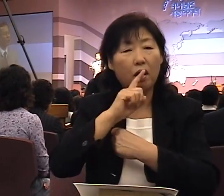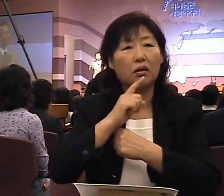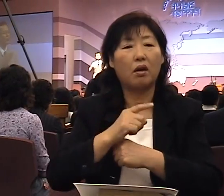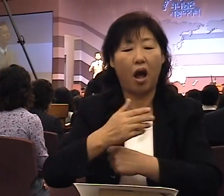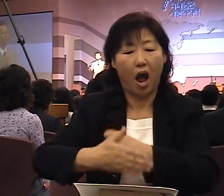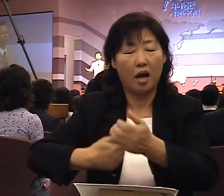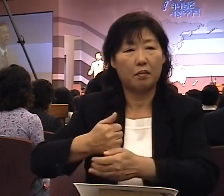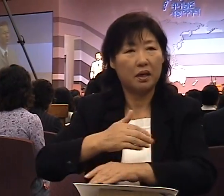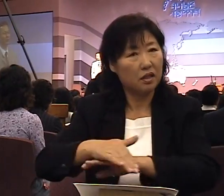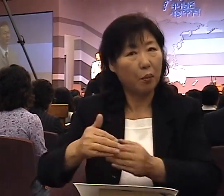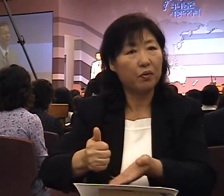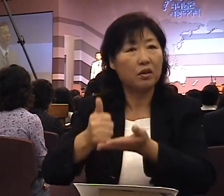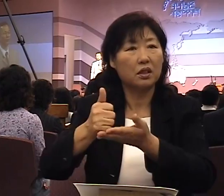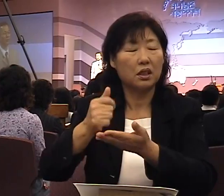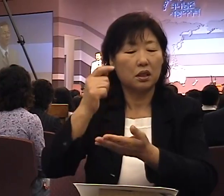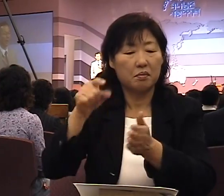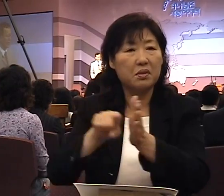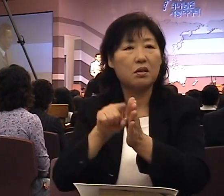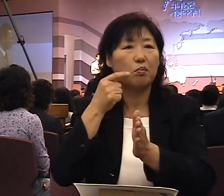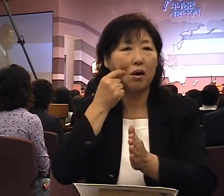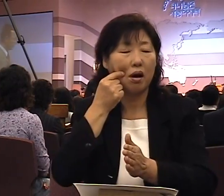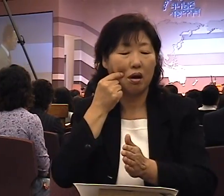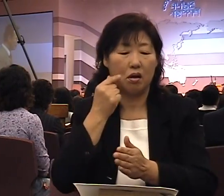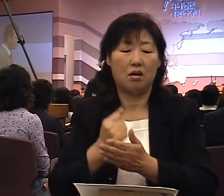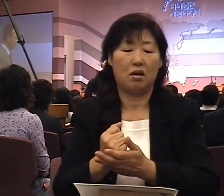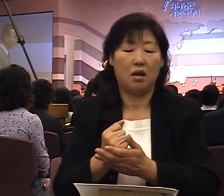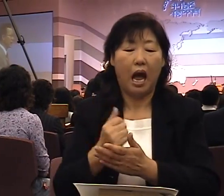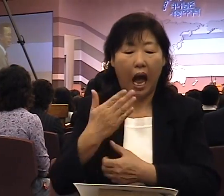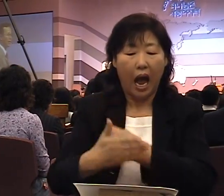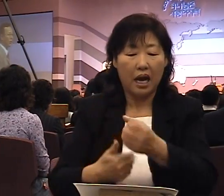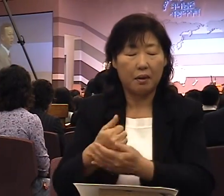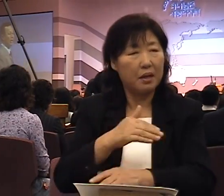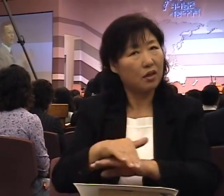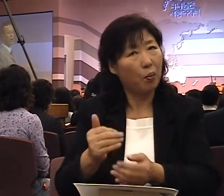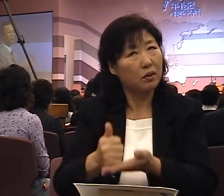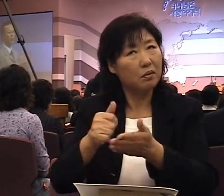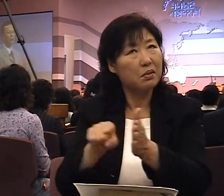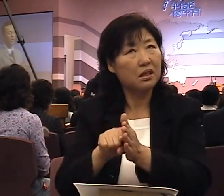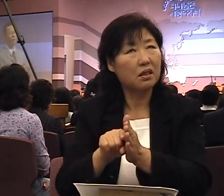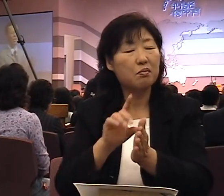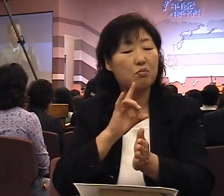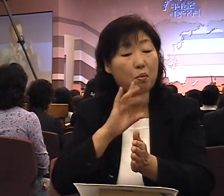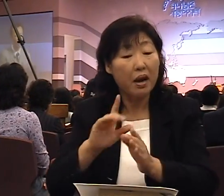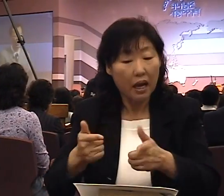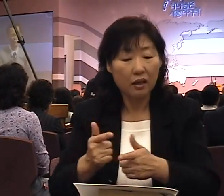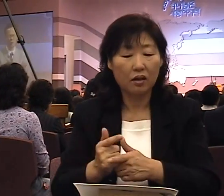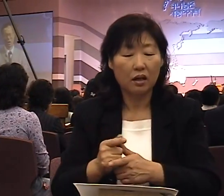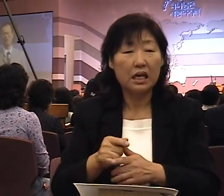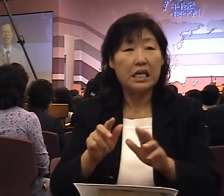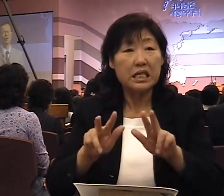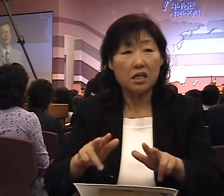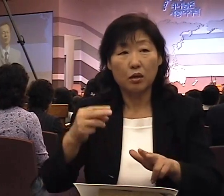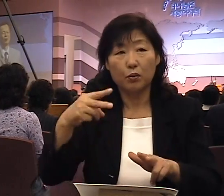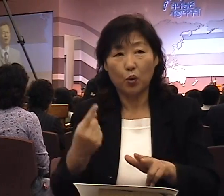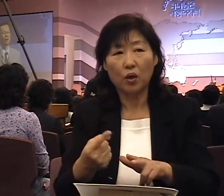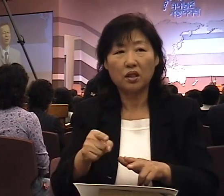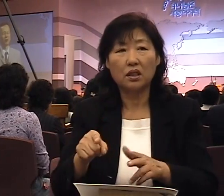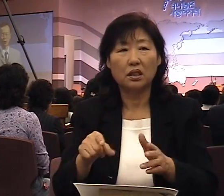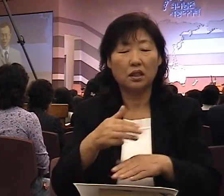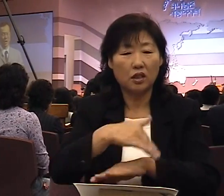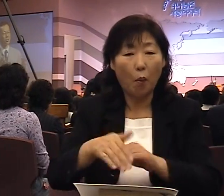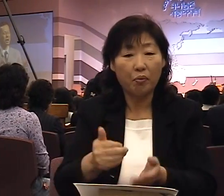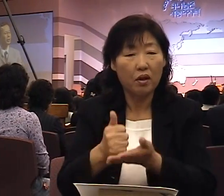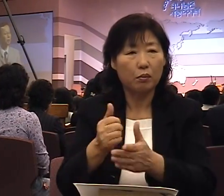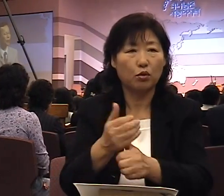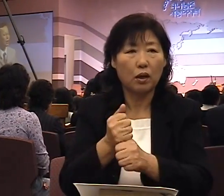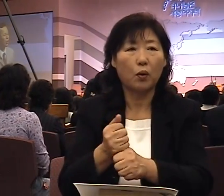하나님의 섭리를 믿지 못합니다. 하나님의 섭리를 믿는 것뿐만이 아니고 지금도 그 섭리를 붙잡고 살지 아니한다면